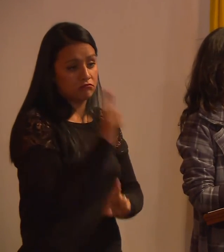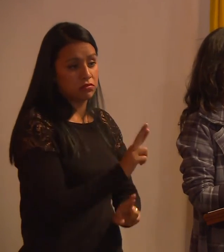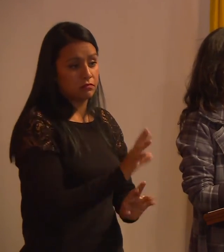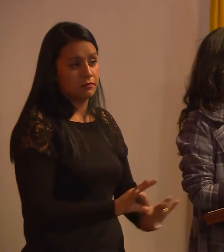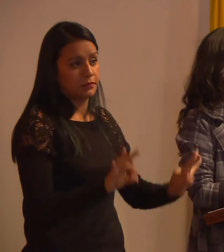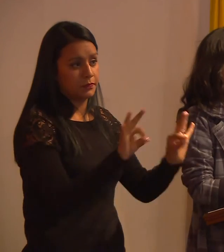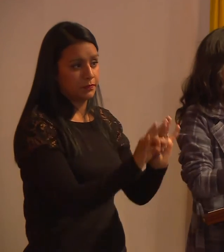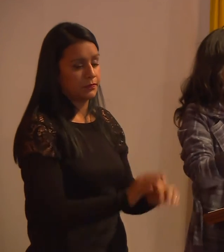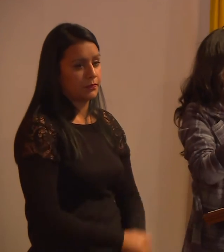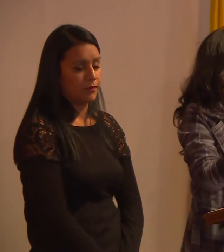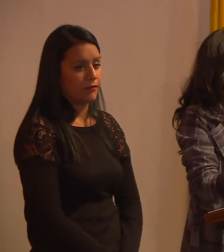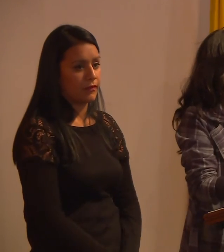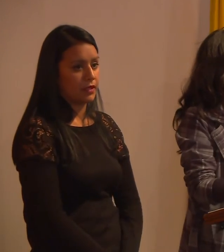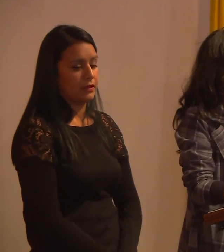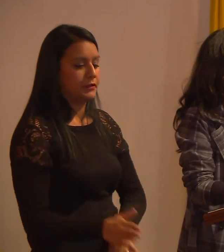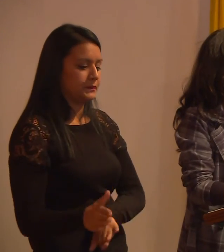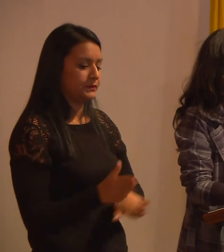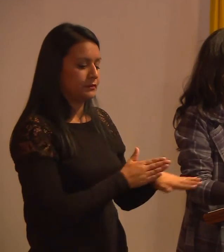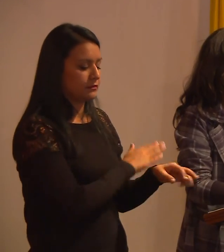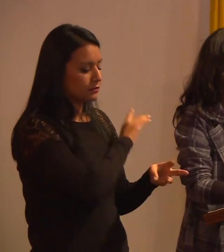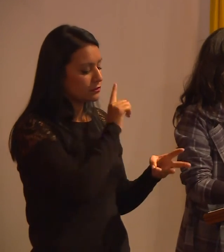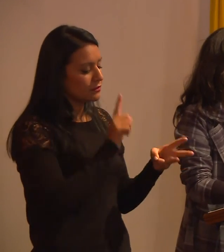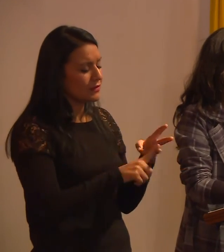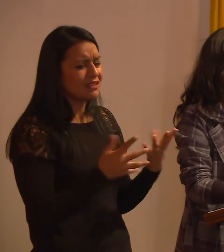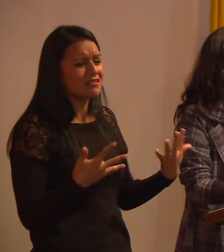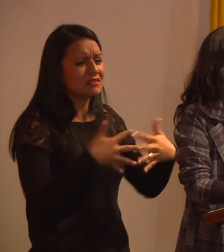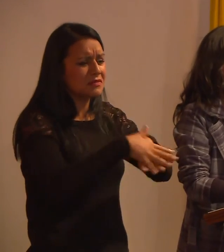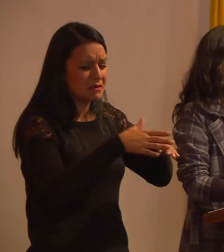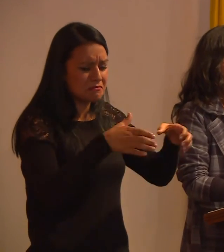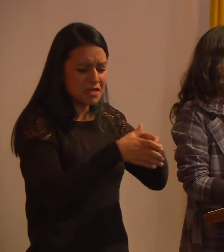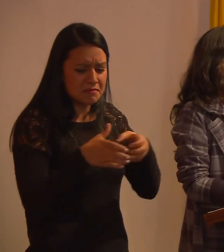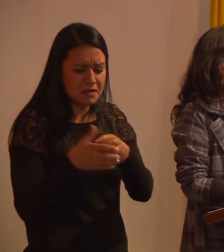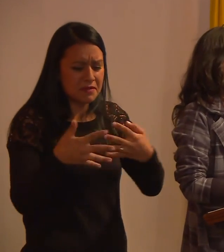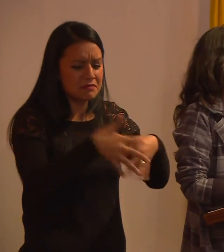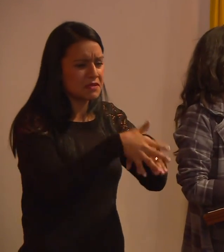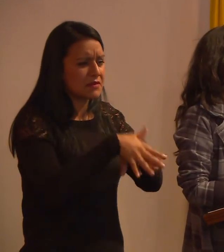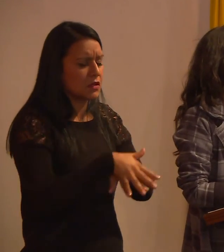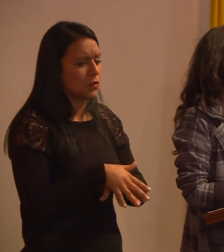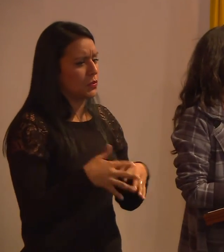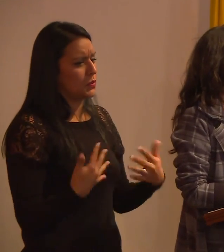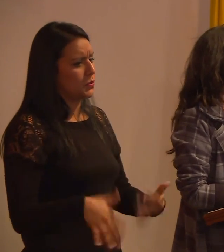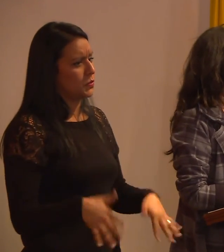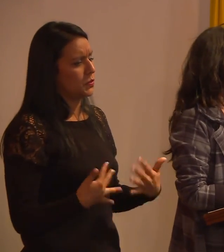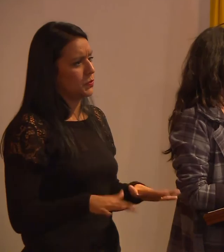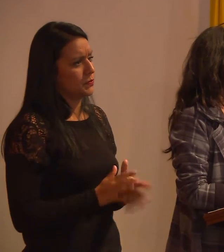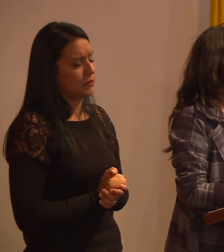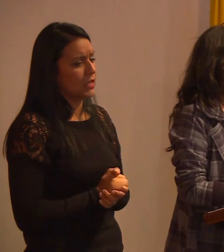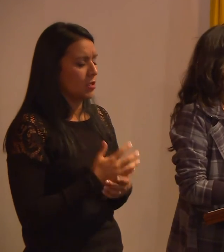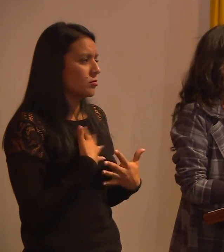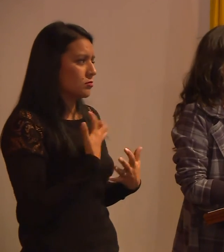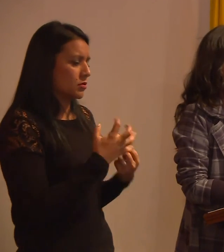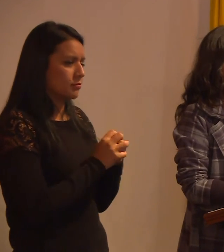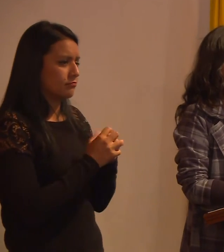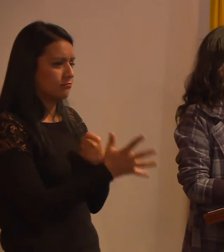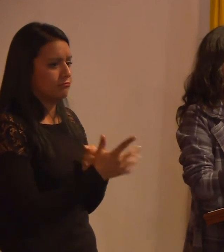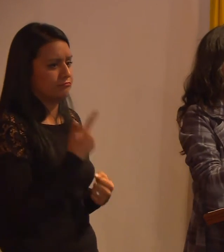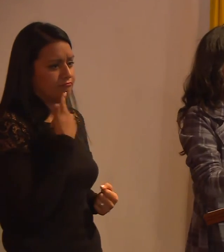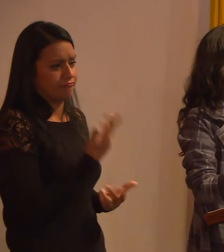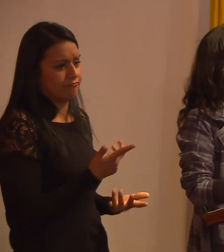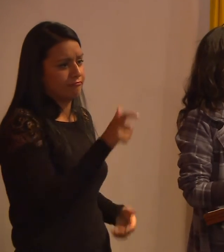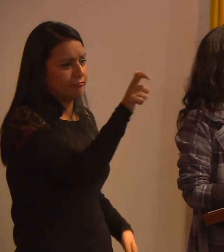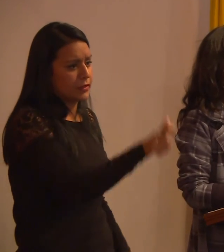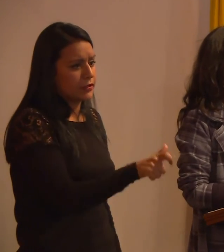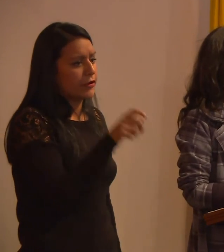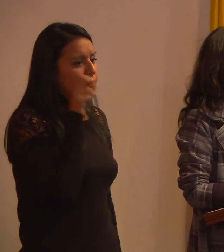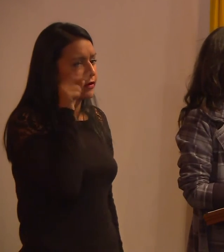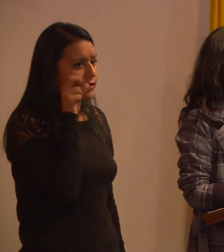importante. Y la configuración de redes es fundamental. yo sí quiero decir que, por ejemplo, personas como